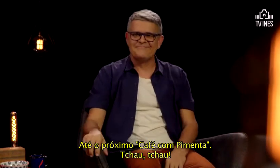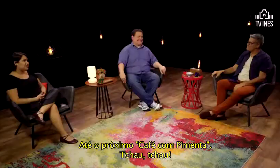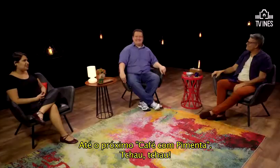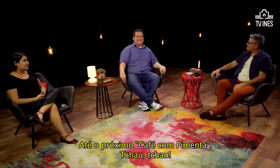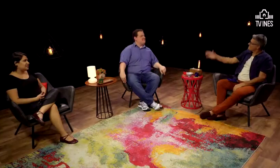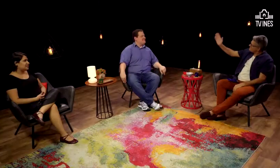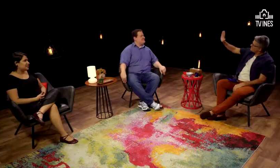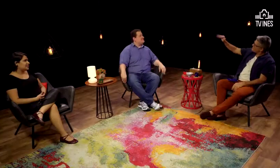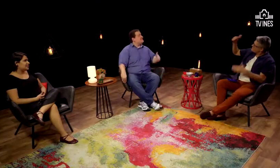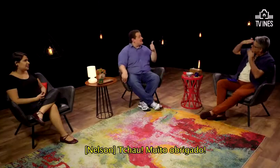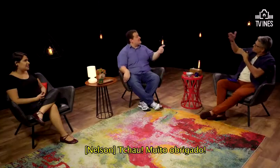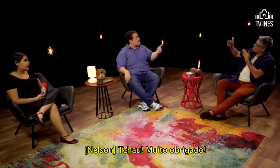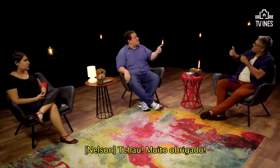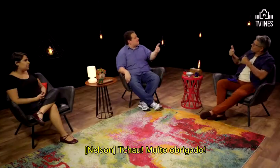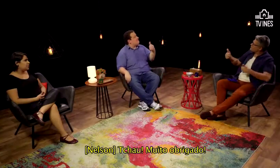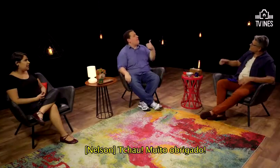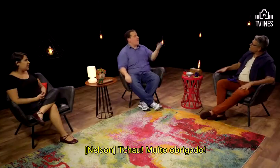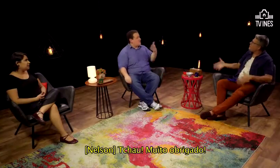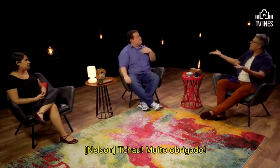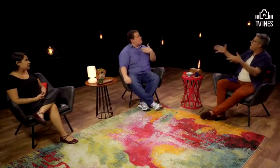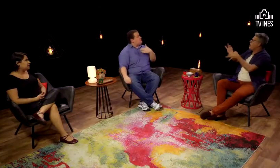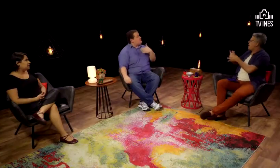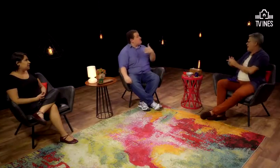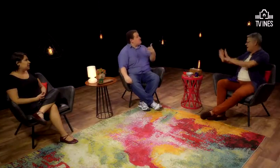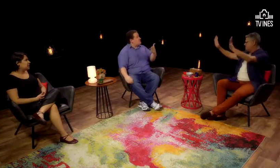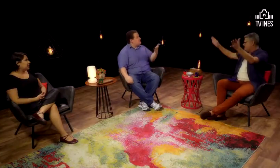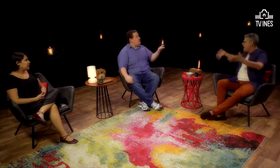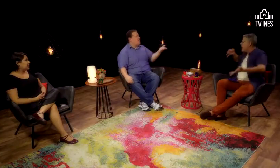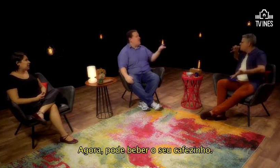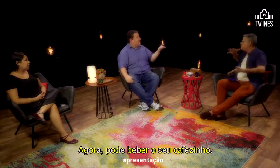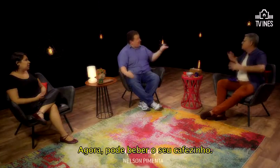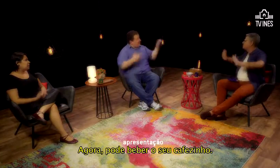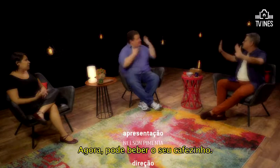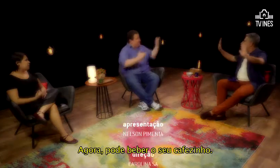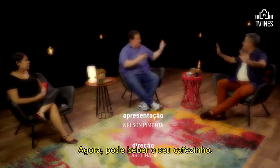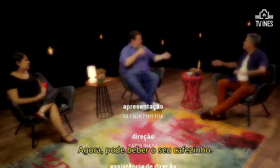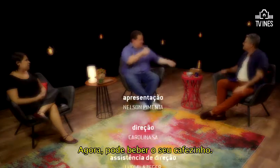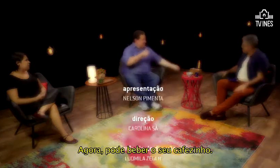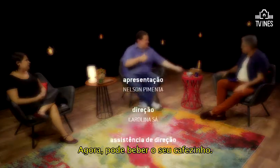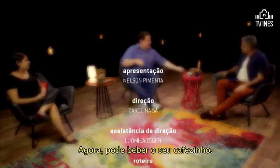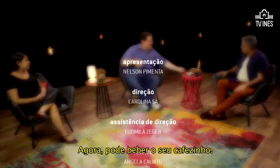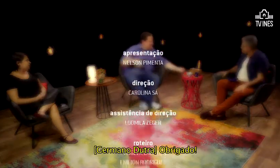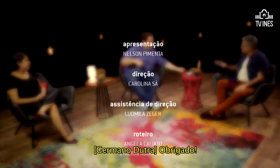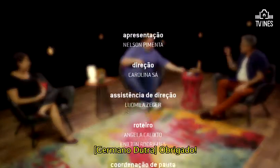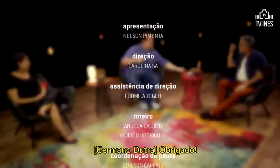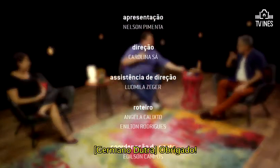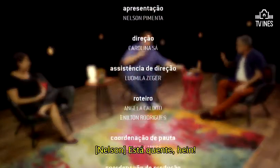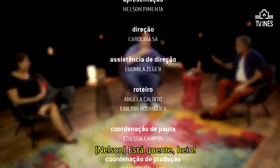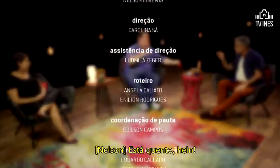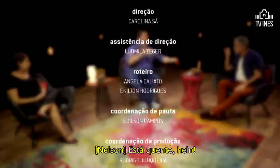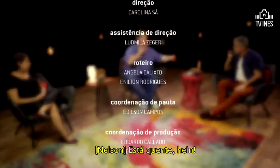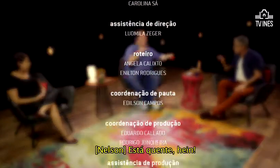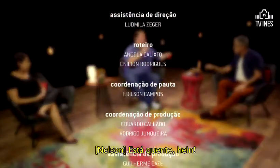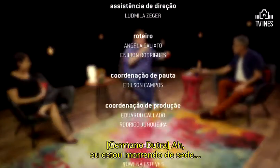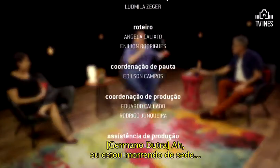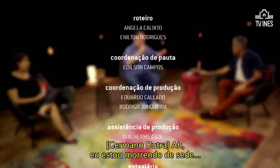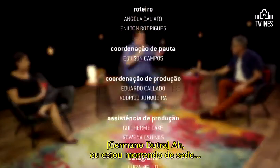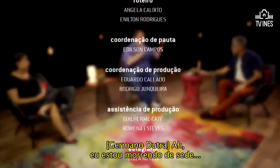tchau. Tchau, muito obrigada. Agora pode somar seu cafezinho. Tá quente, Eu tô